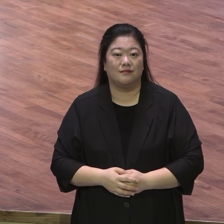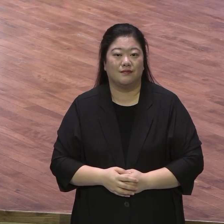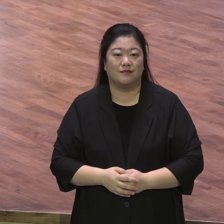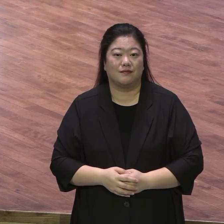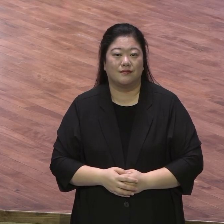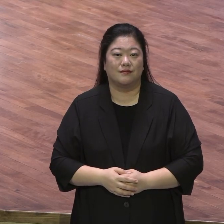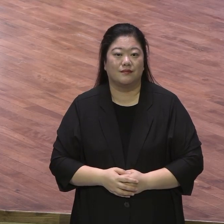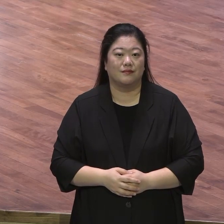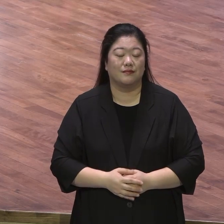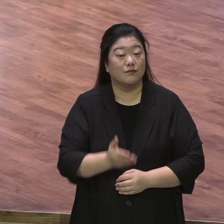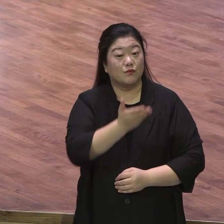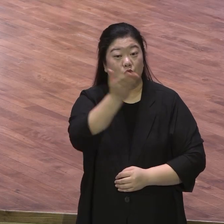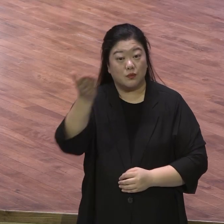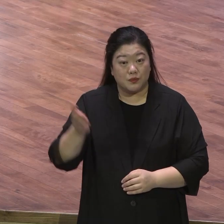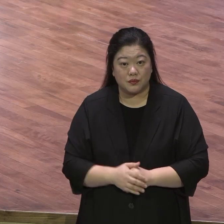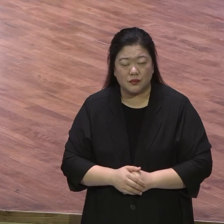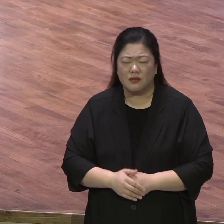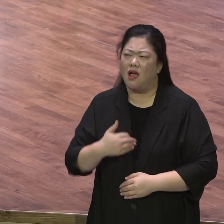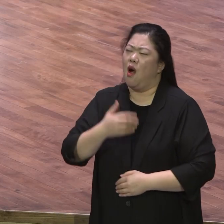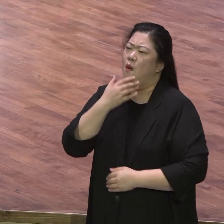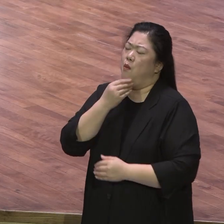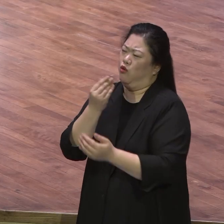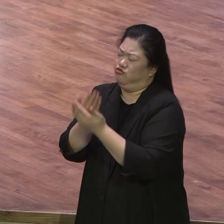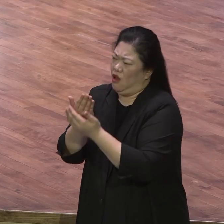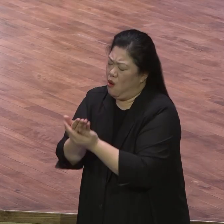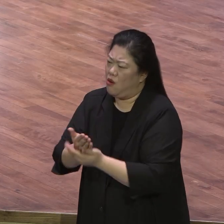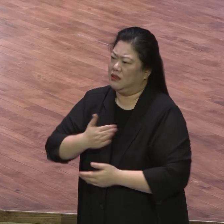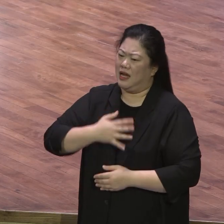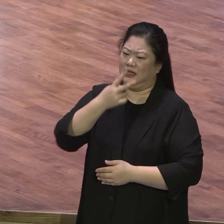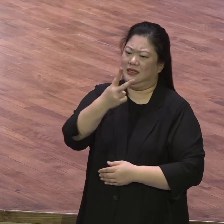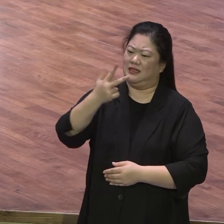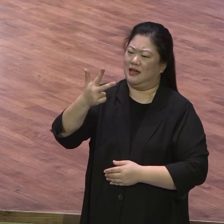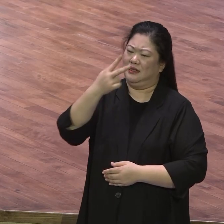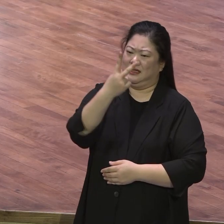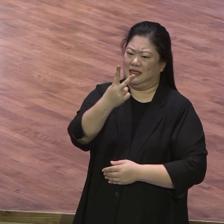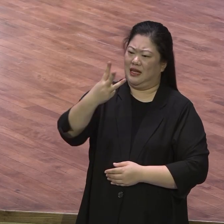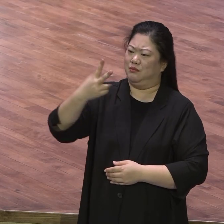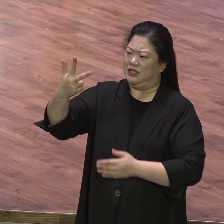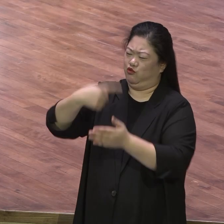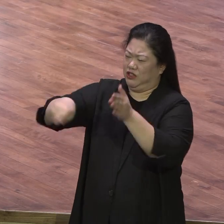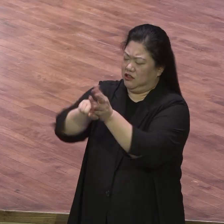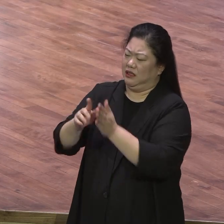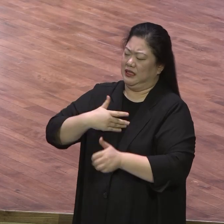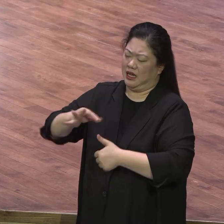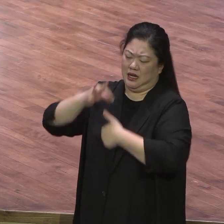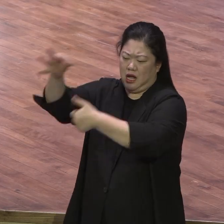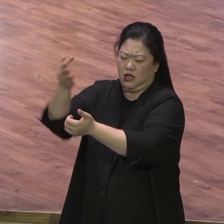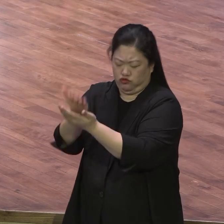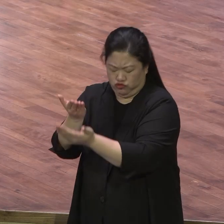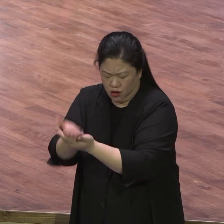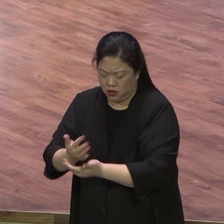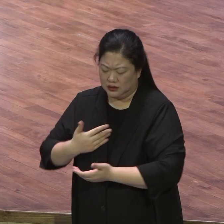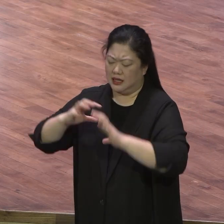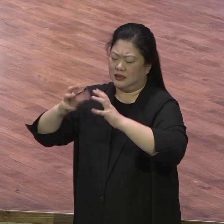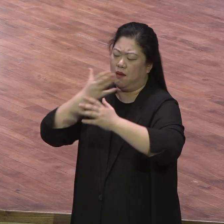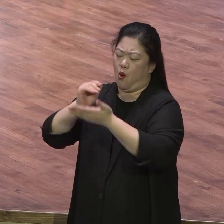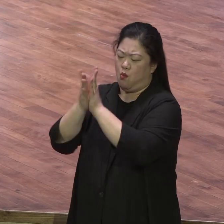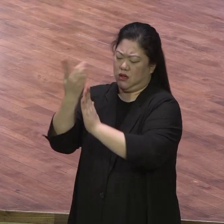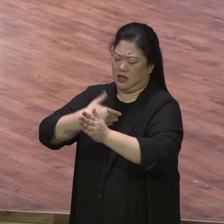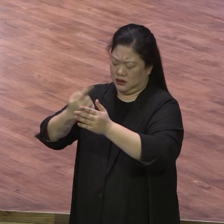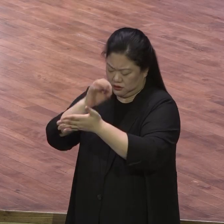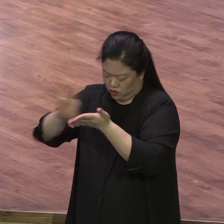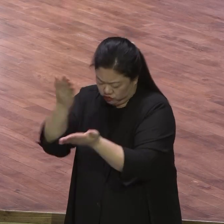아무리 여러분이 축복 주십시오. 나를 2, 3, 7 나라 살리는 세임 받게 해주십시오. 세계만 세계만 세계만 세임 받게 해주십시오. 아무리